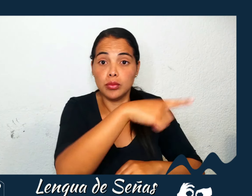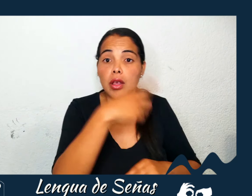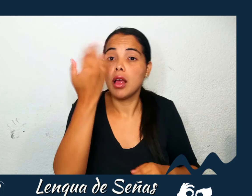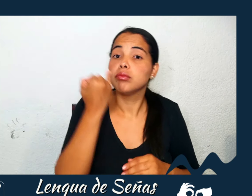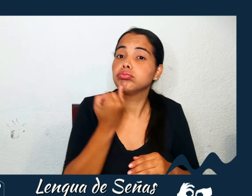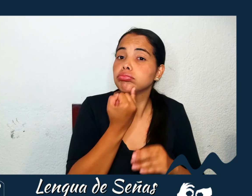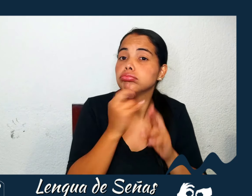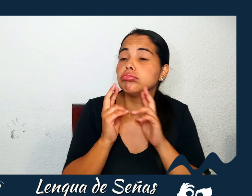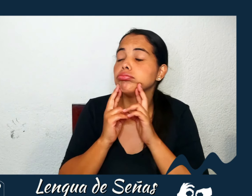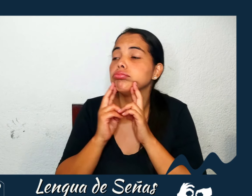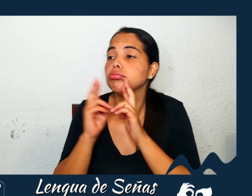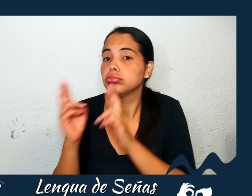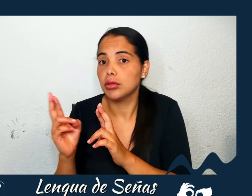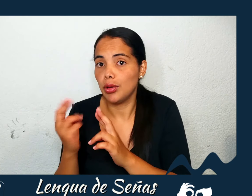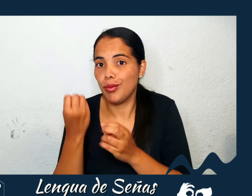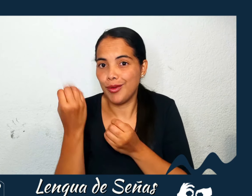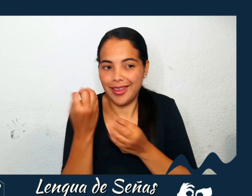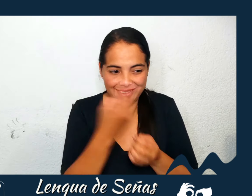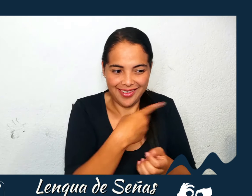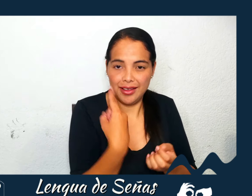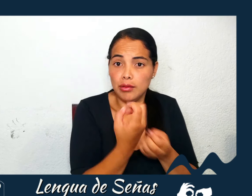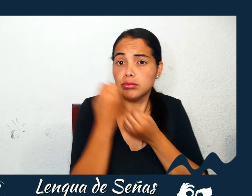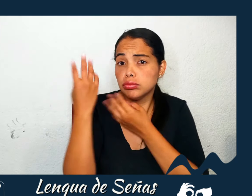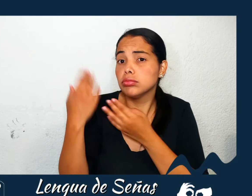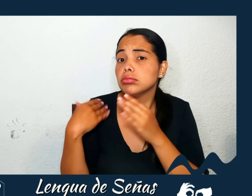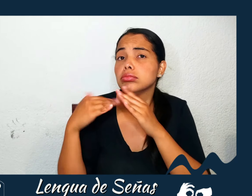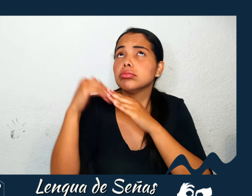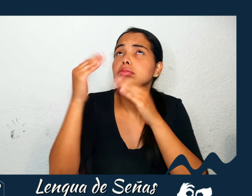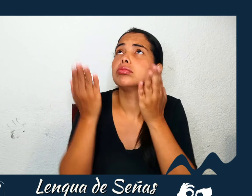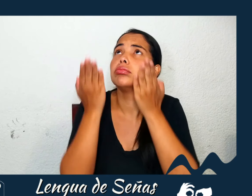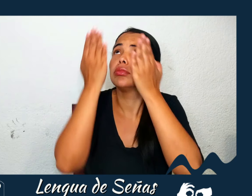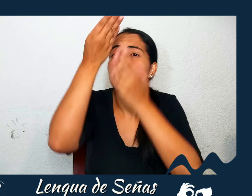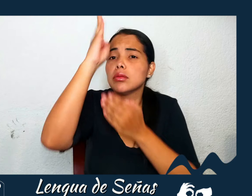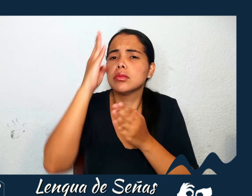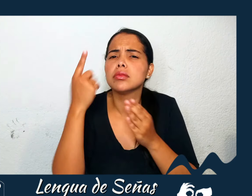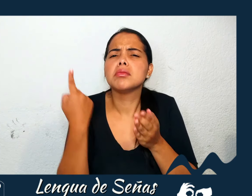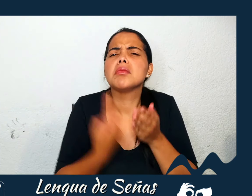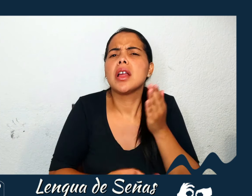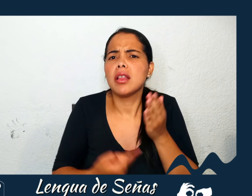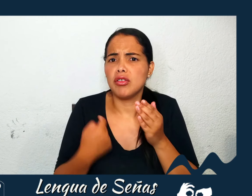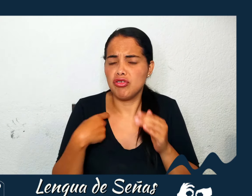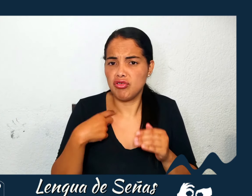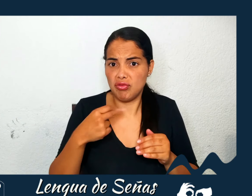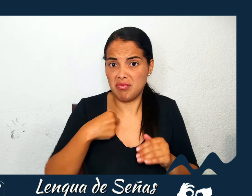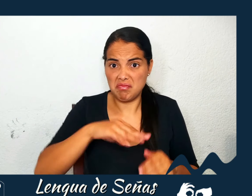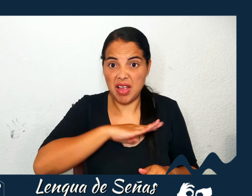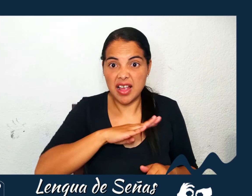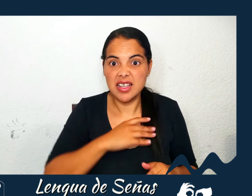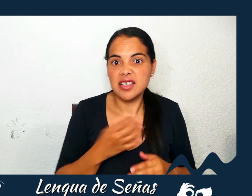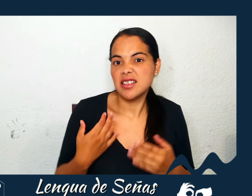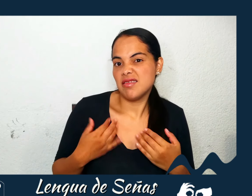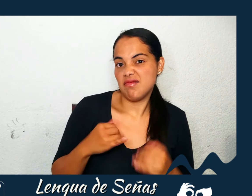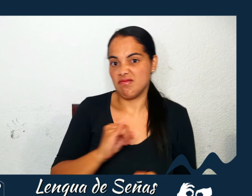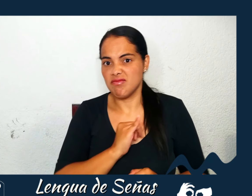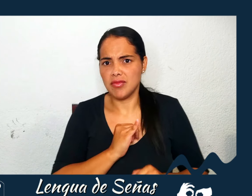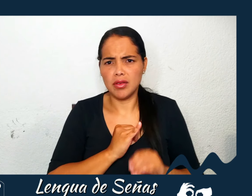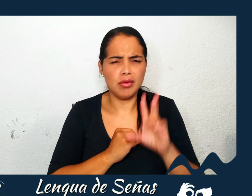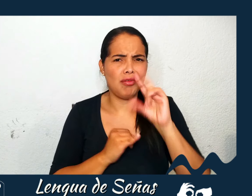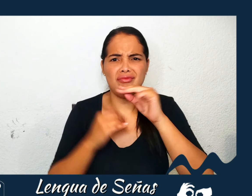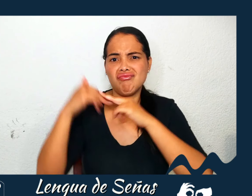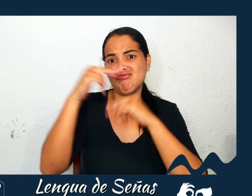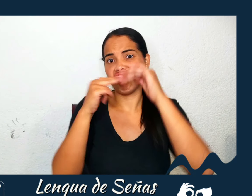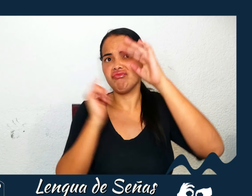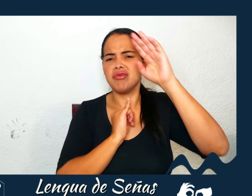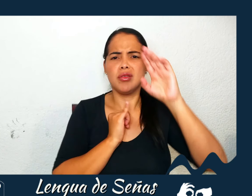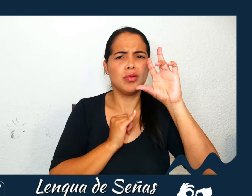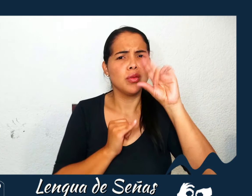la respuesta que les dan las 2 tribus y media y le dice que el propósito en ningún momento era malo, que todo tenía un